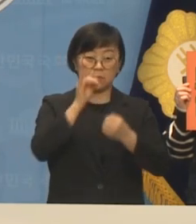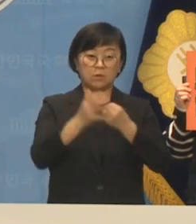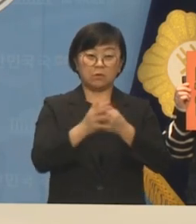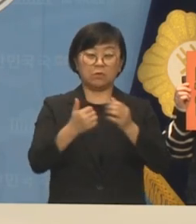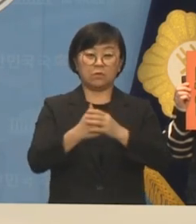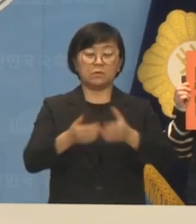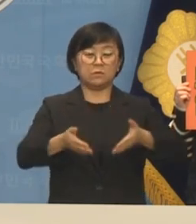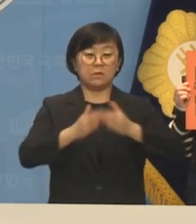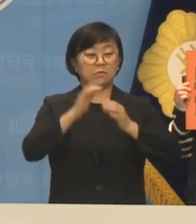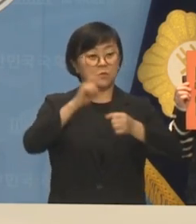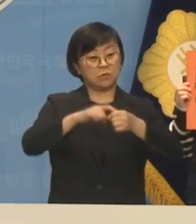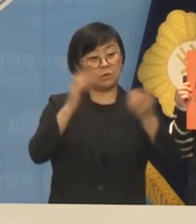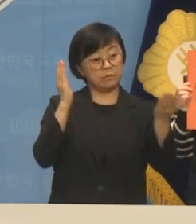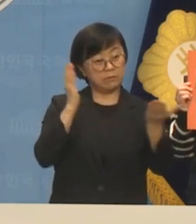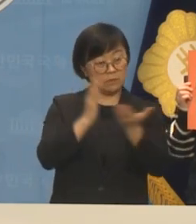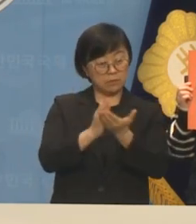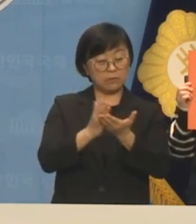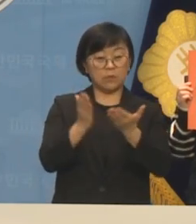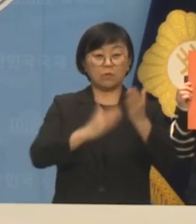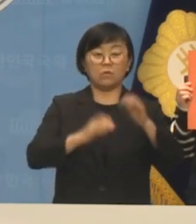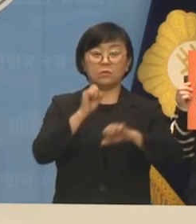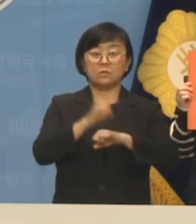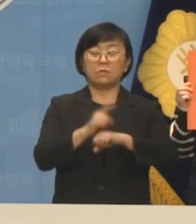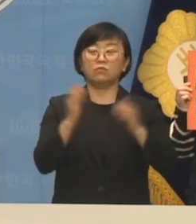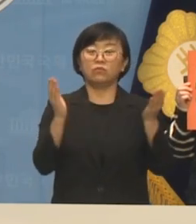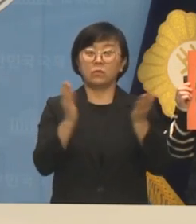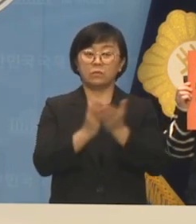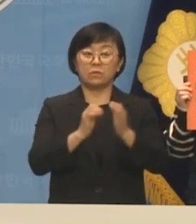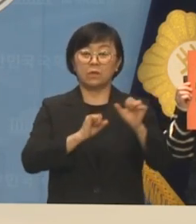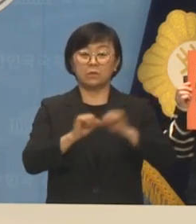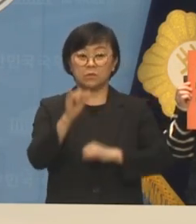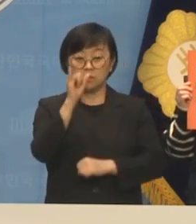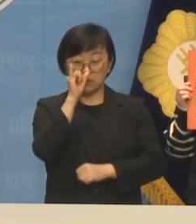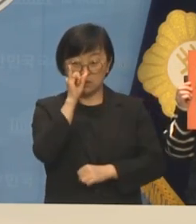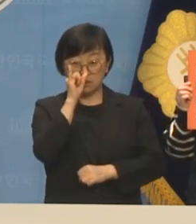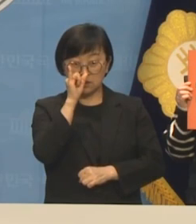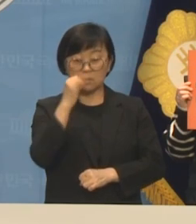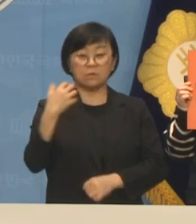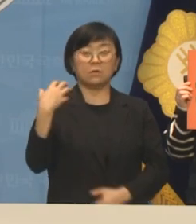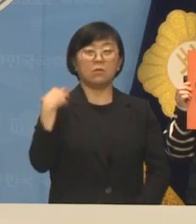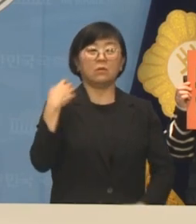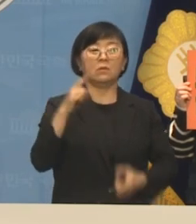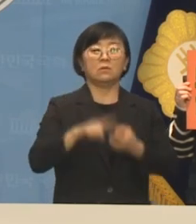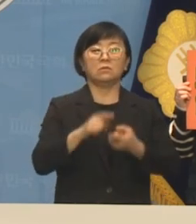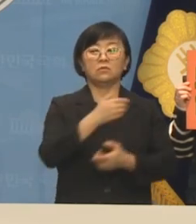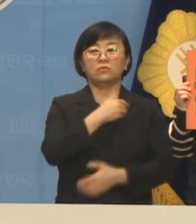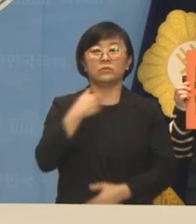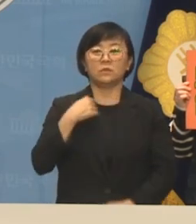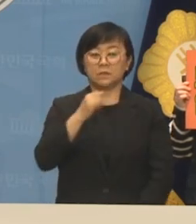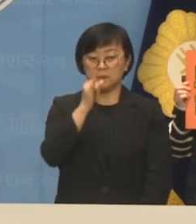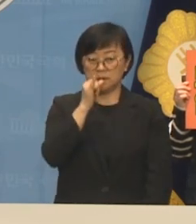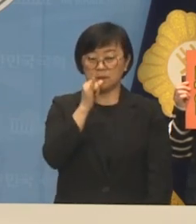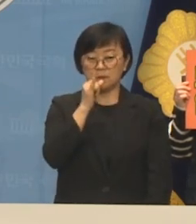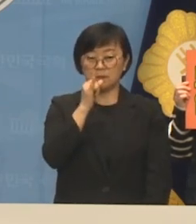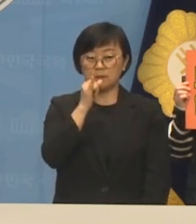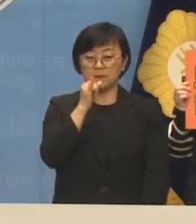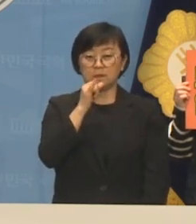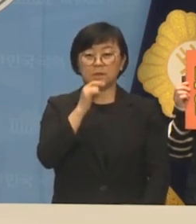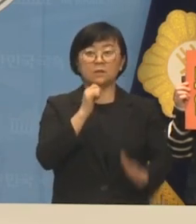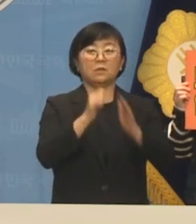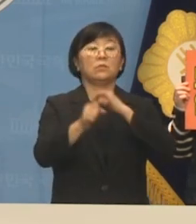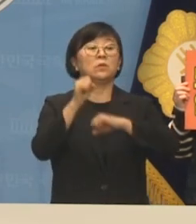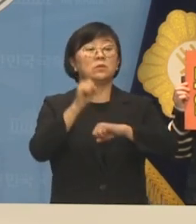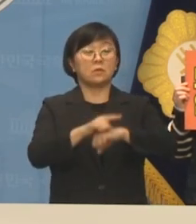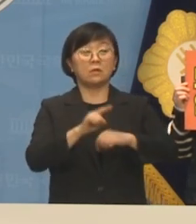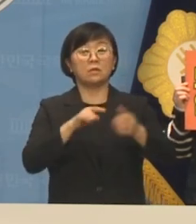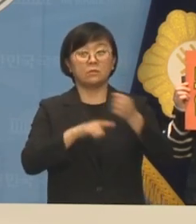공공기관 설립 취지에 맞게 공공성에 부합하는 활동을 하는 역할을 충분히 하는 것으로서 상징적인